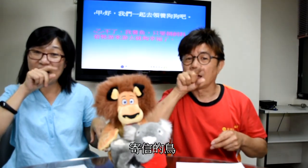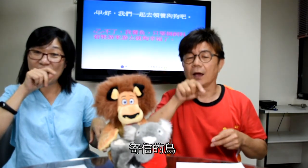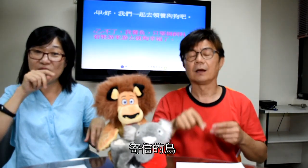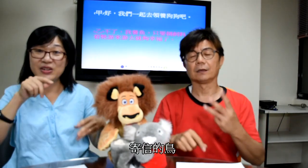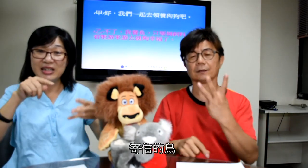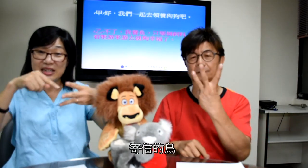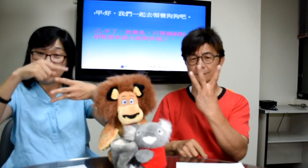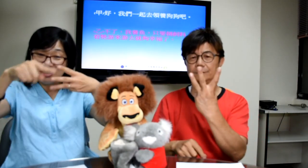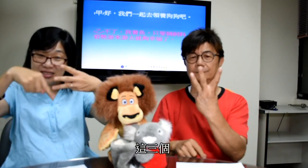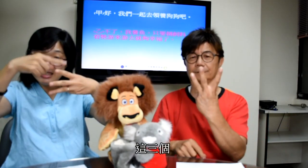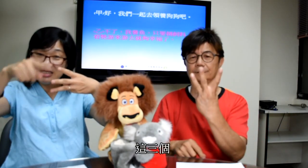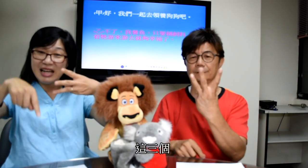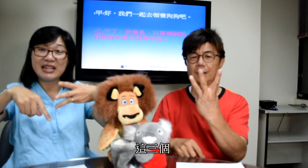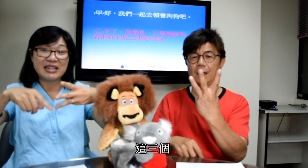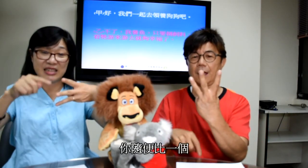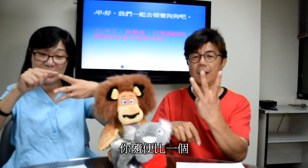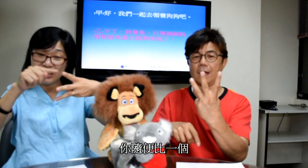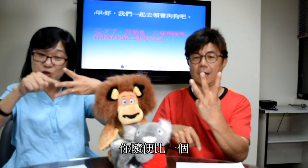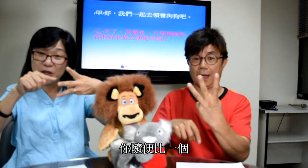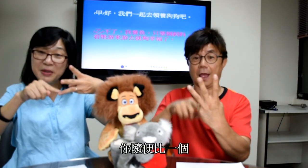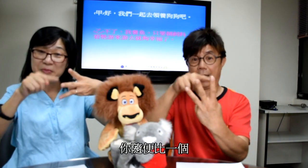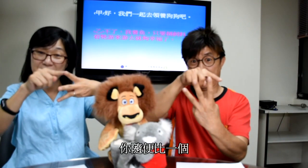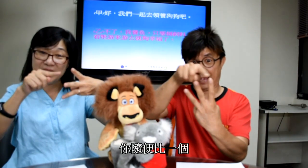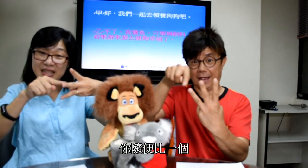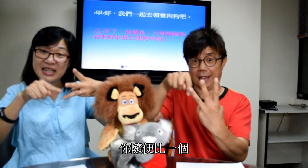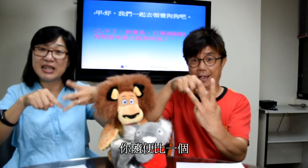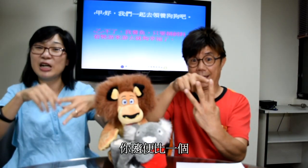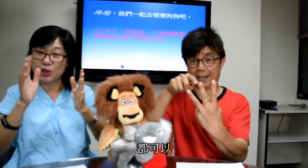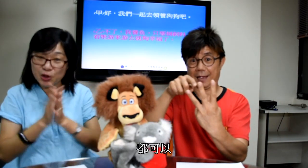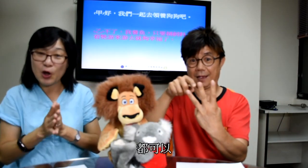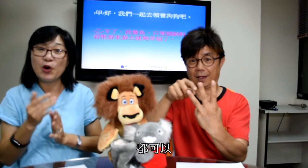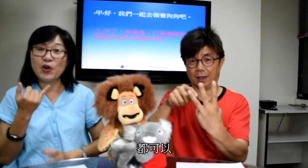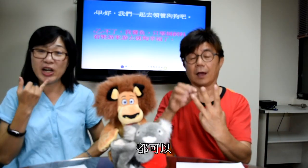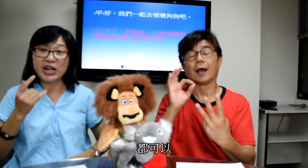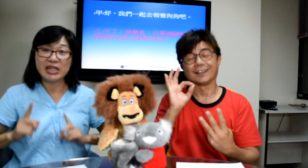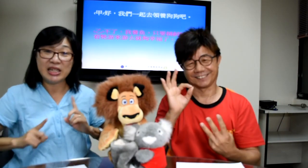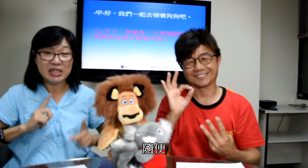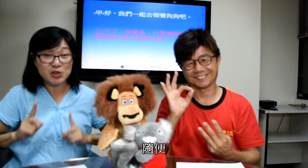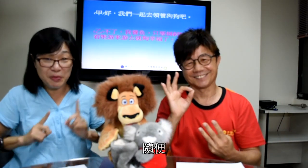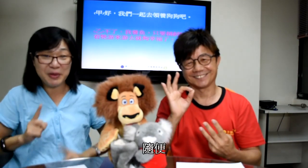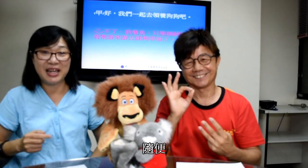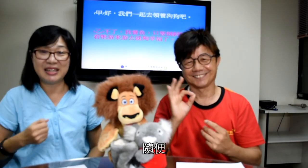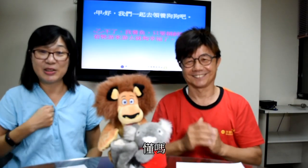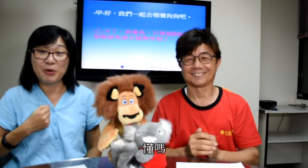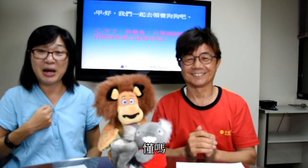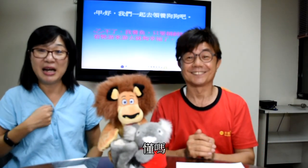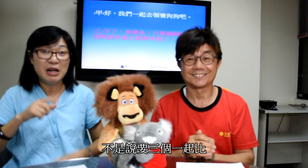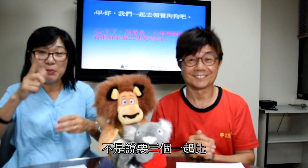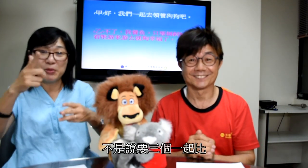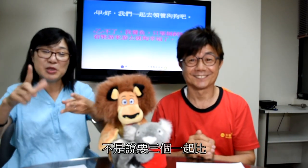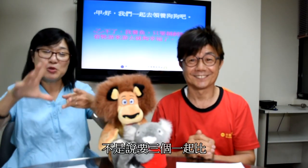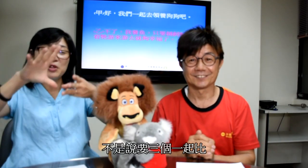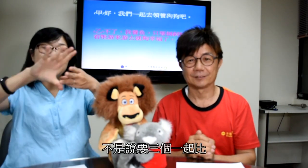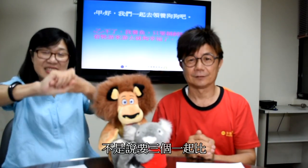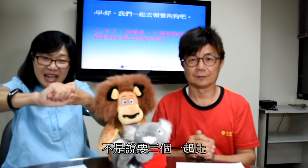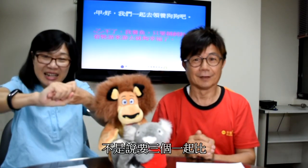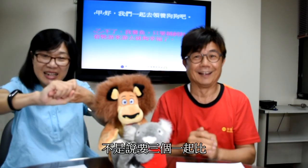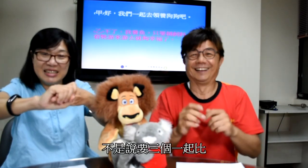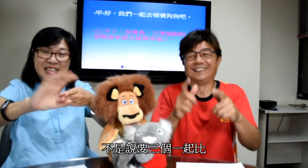鸟，这三个你随便比一个都可以，随便，懂吗？不是说要三个一起